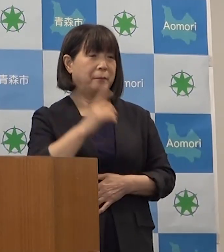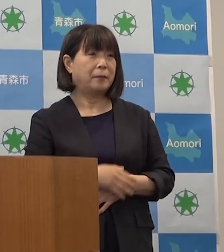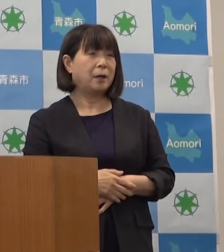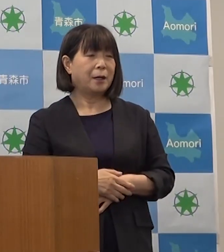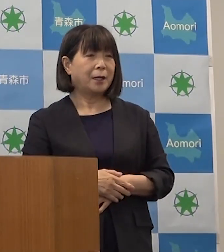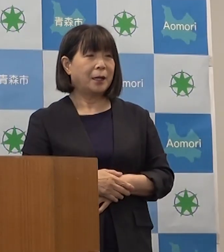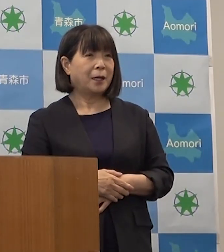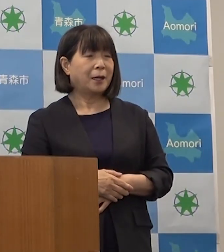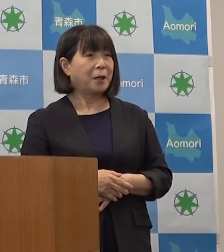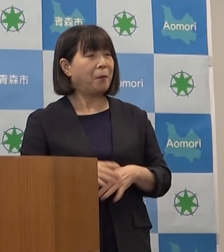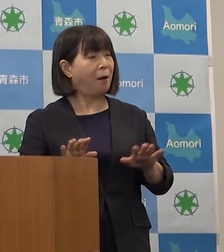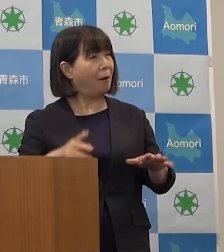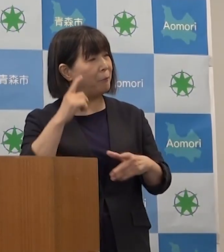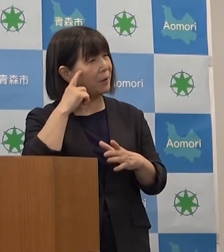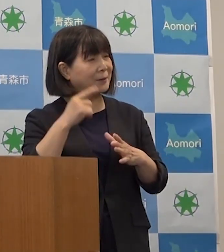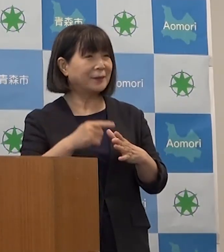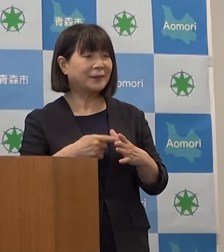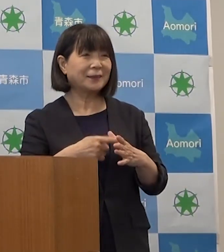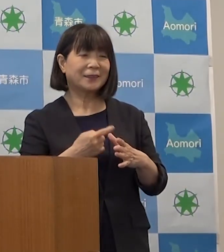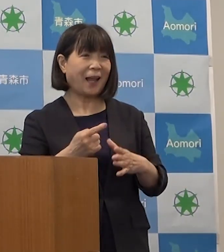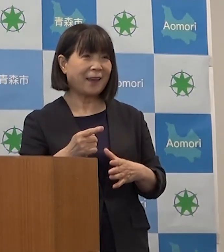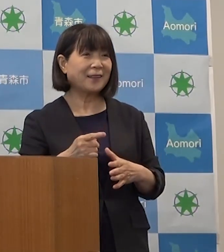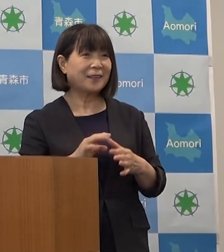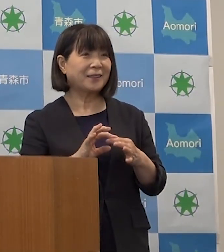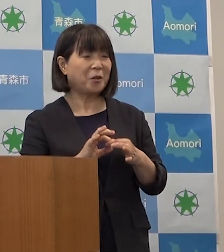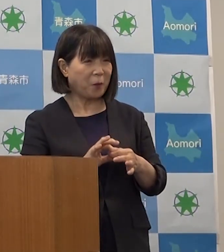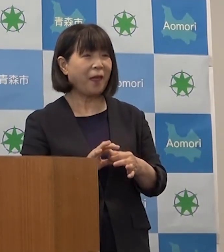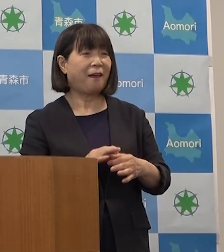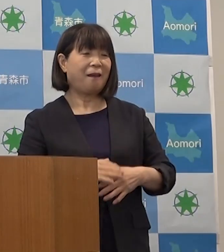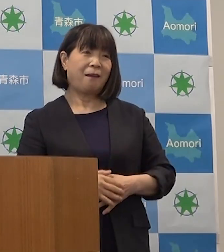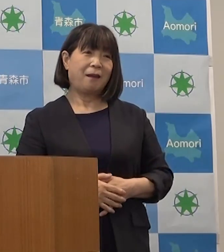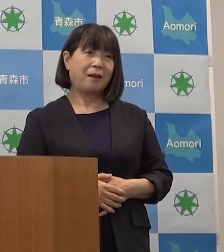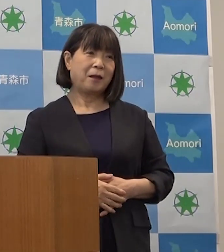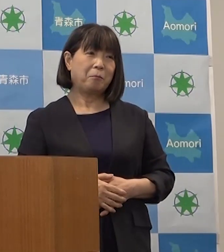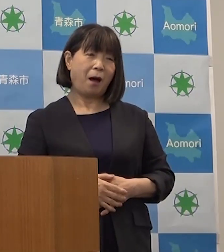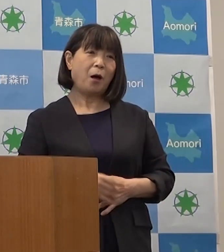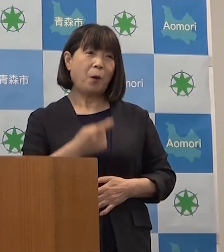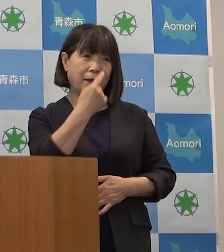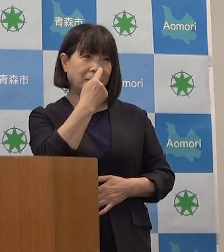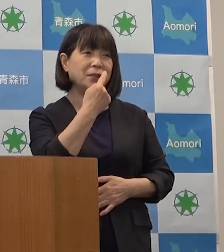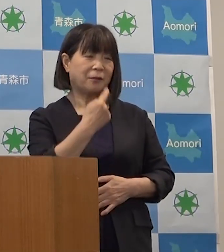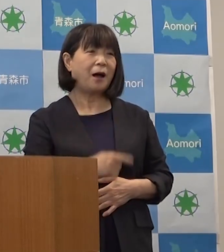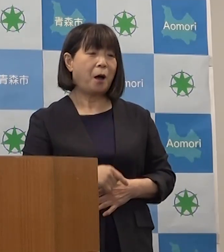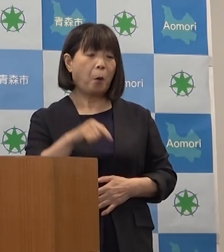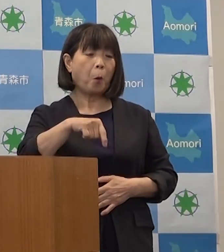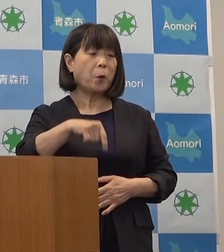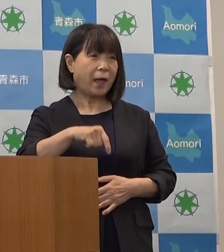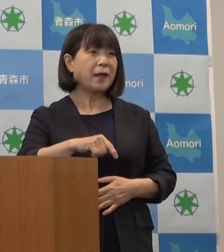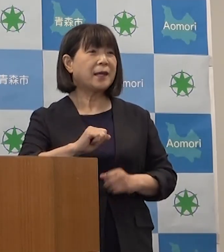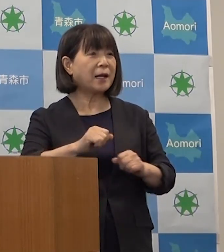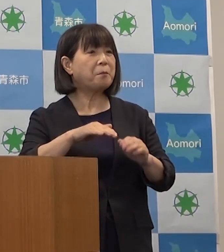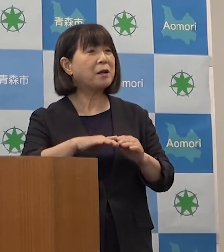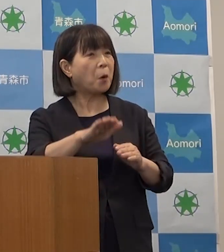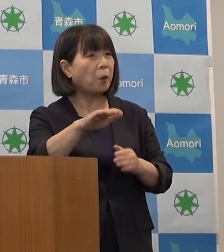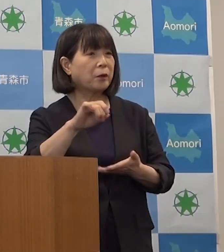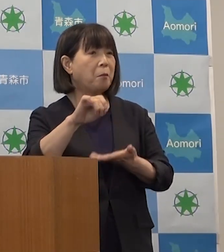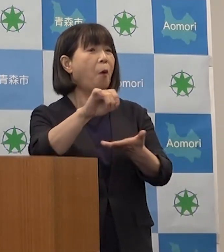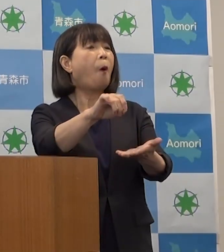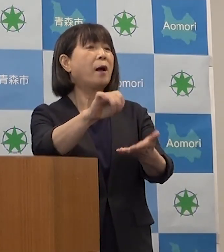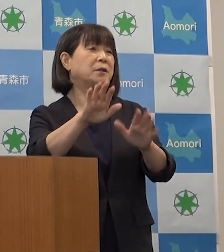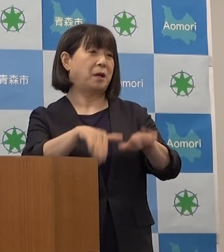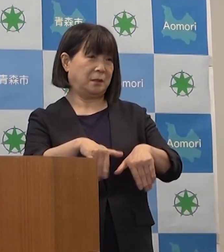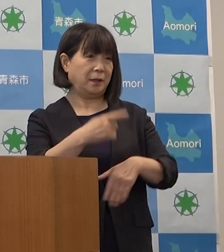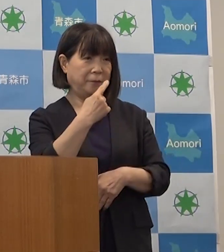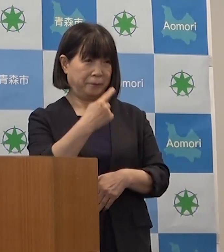はあまりこう気にしない時代に入ってきましたので、そういう意味では私の方でここでやりましょうということを申し上げました